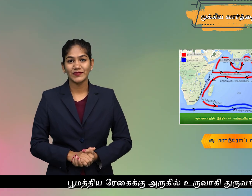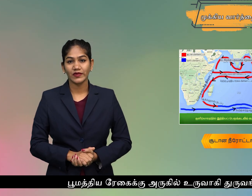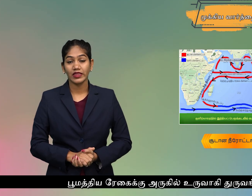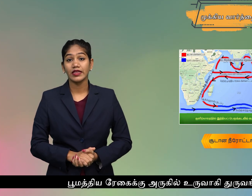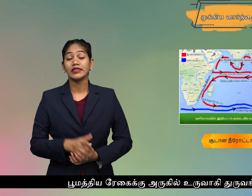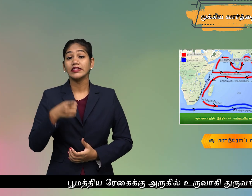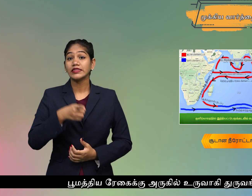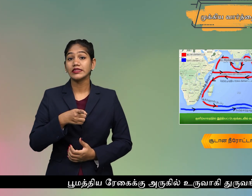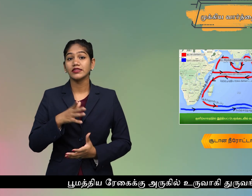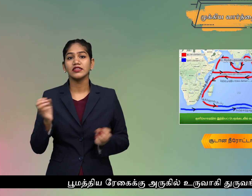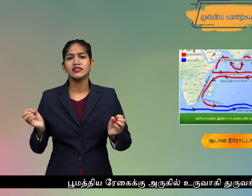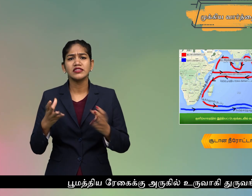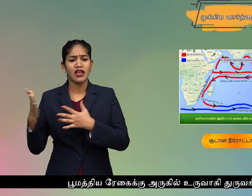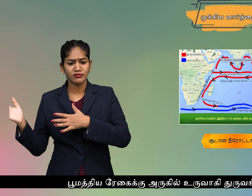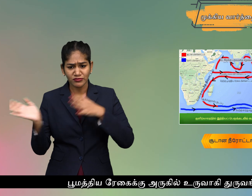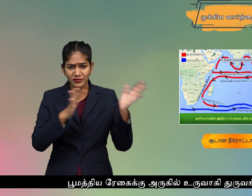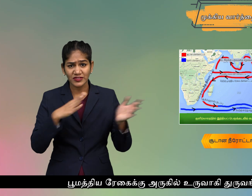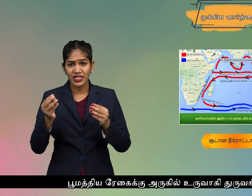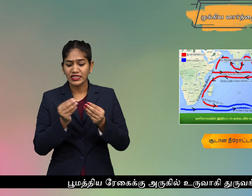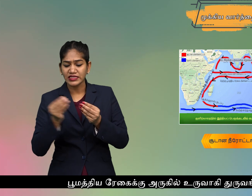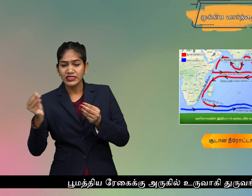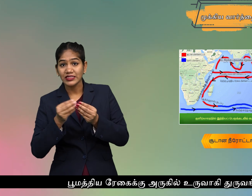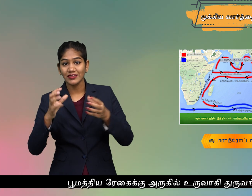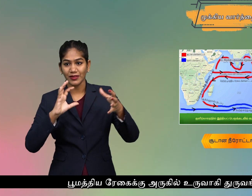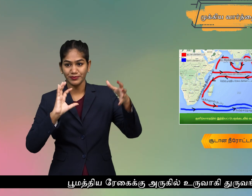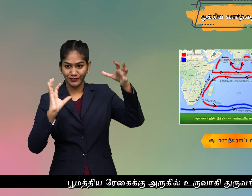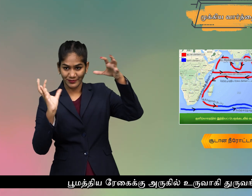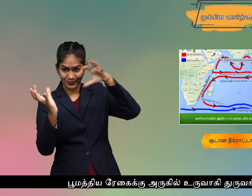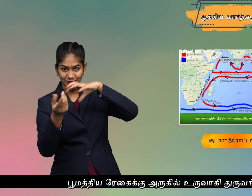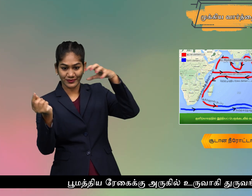பூமத்திய ரேகைக்கு அருகில் உருவாகி துருவங்களை